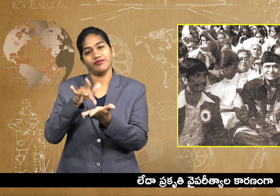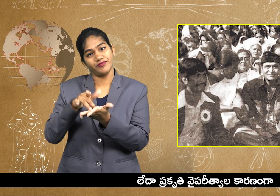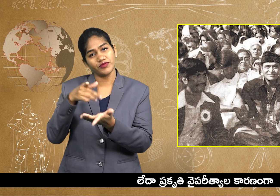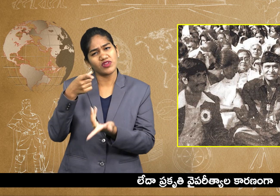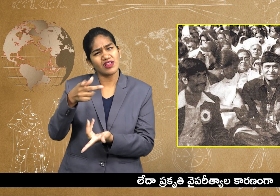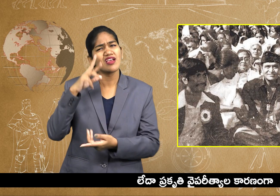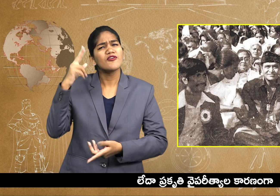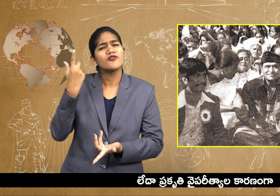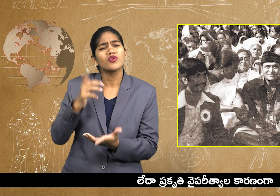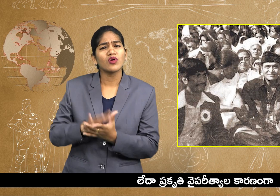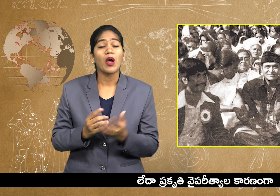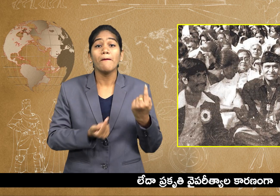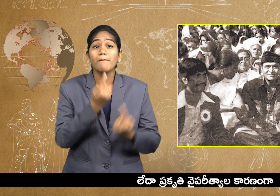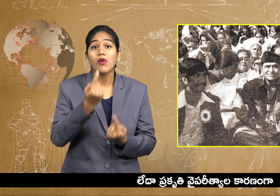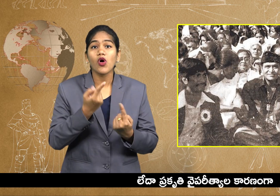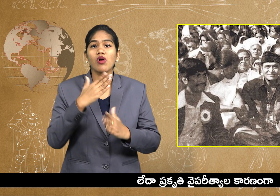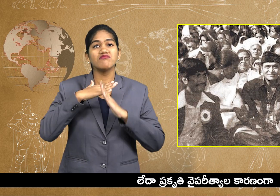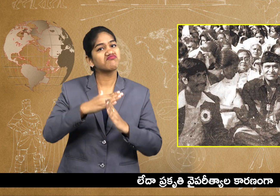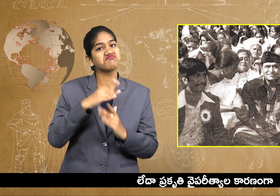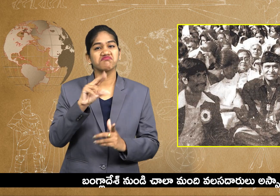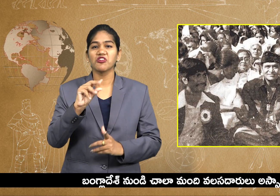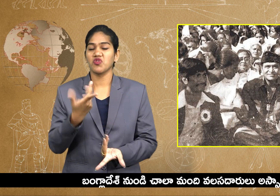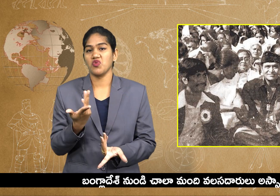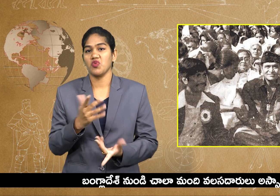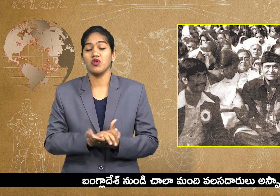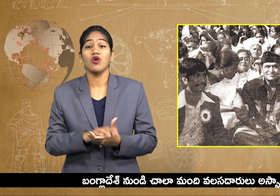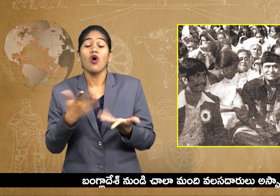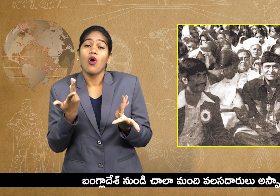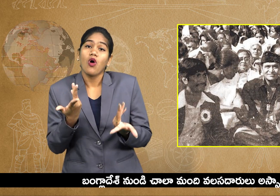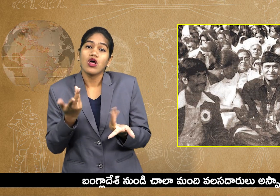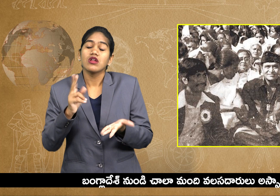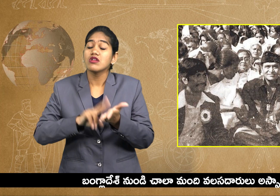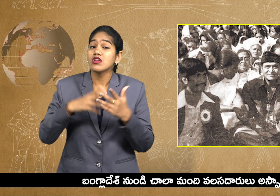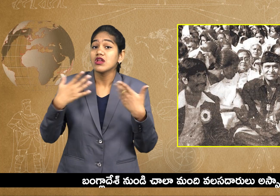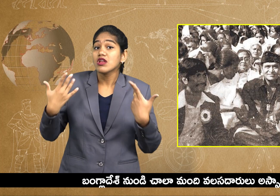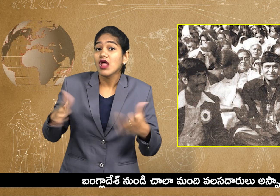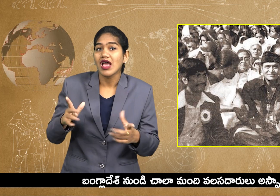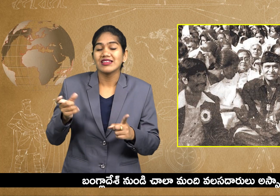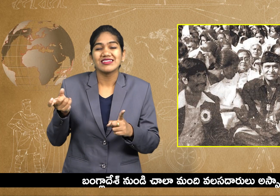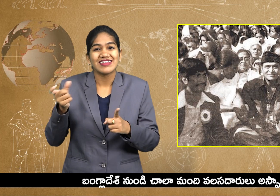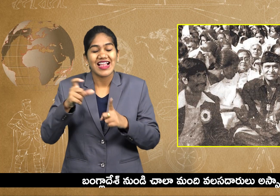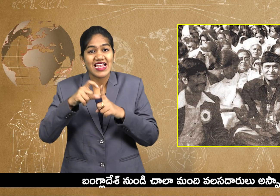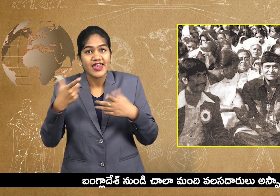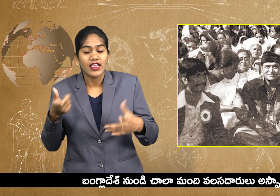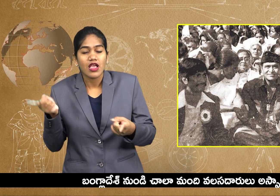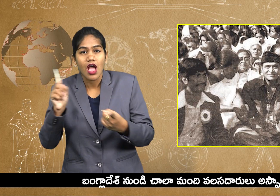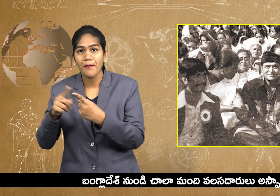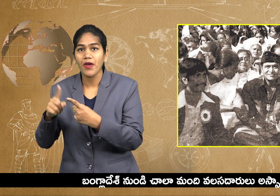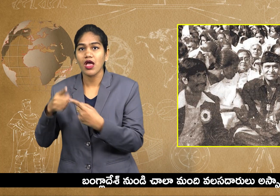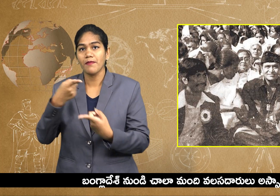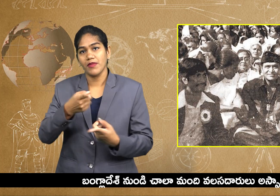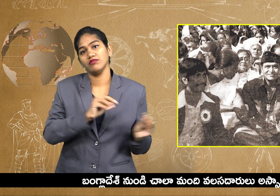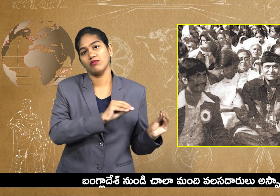లేదా ప్రకృతి వైపరీత్యాల కారణంగా బంగ్లాదేశ్ నుండి చాలామంది వలసదారులు అస్సాంకి వచ్చారు.